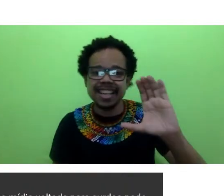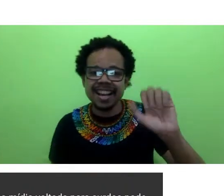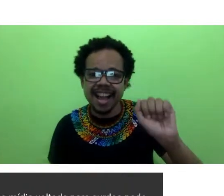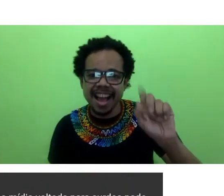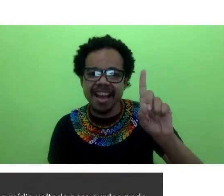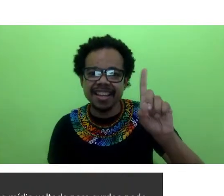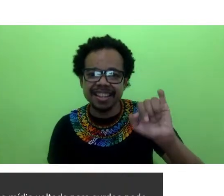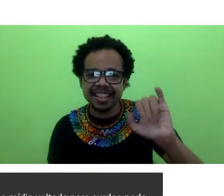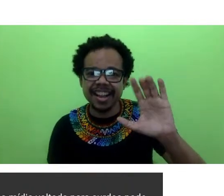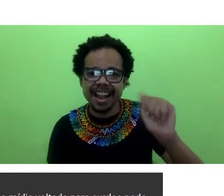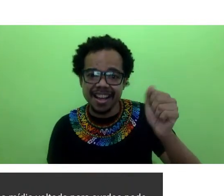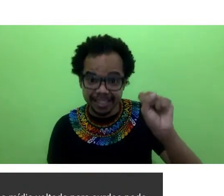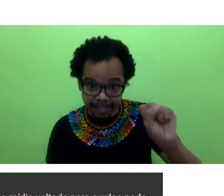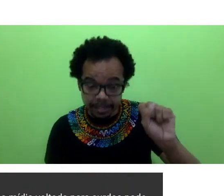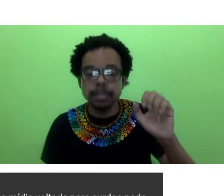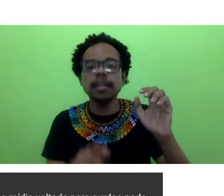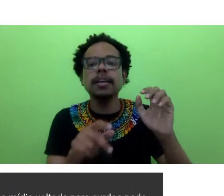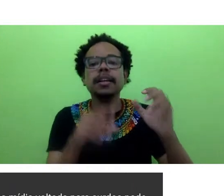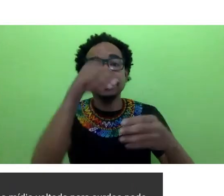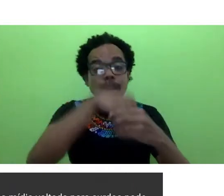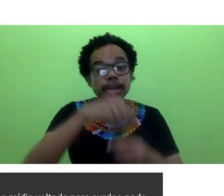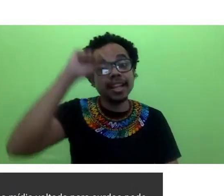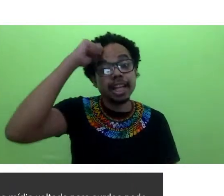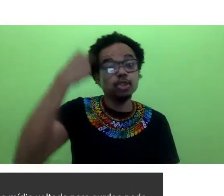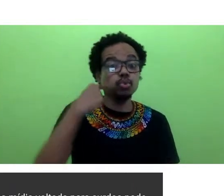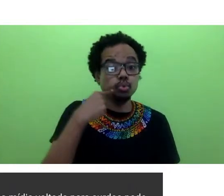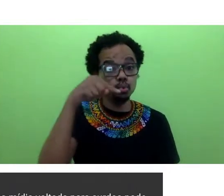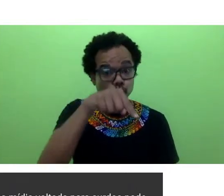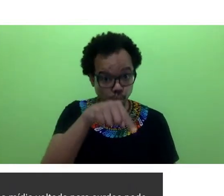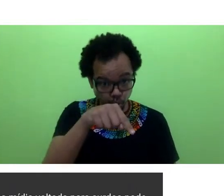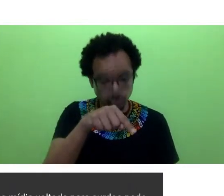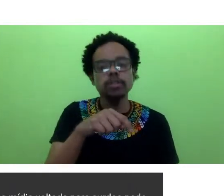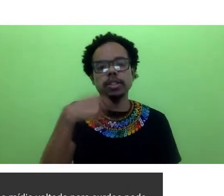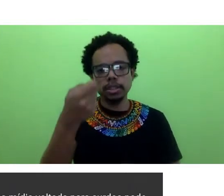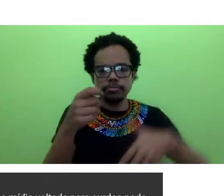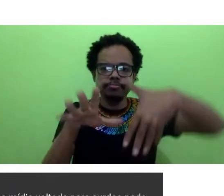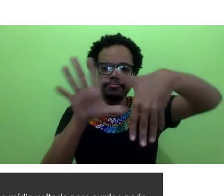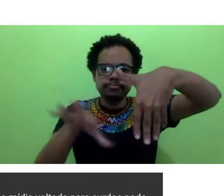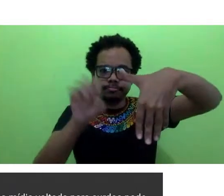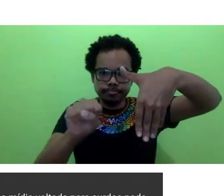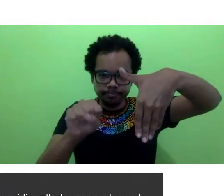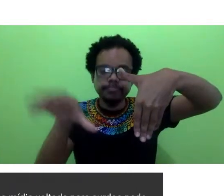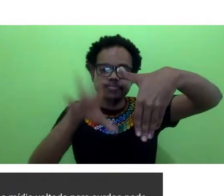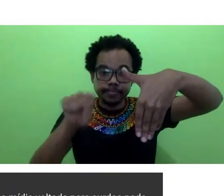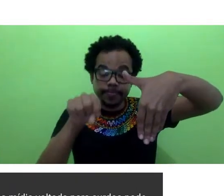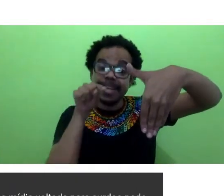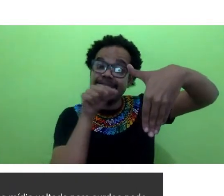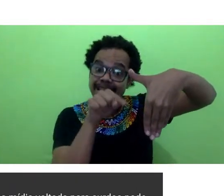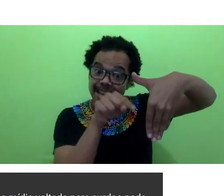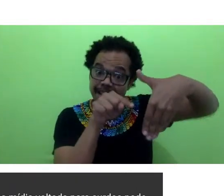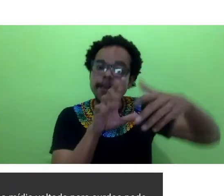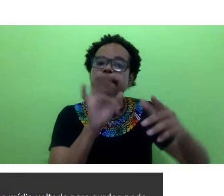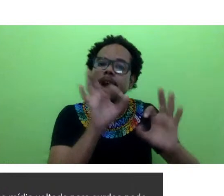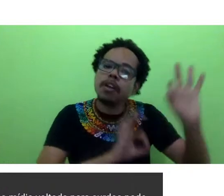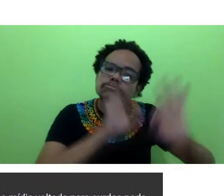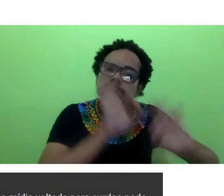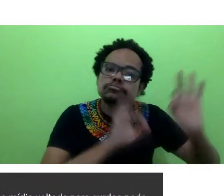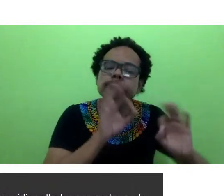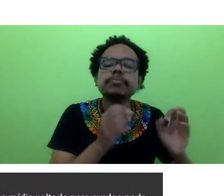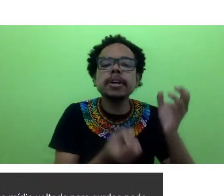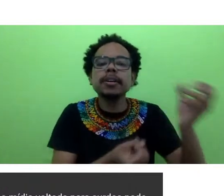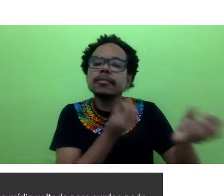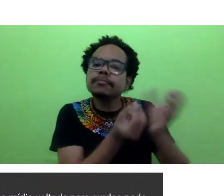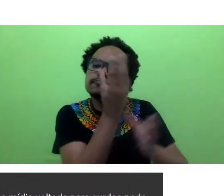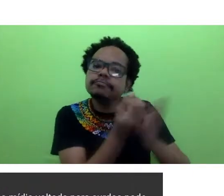terra de mastiga chamada cá dicas que no caso é o Projeto em parceria do Centro Integrado